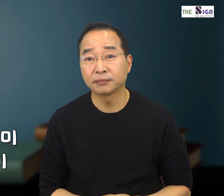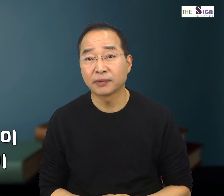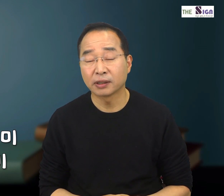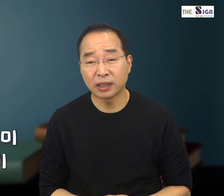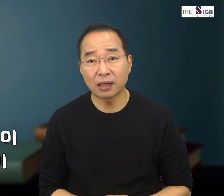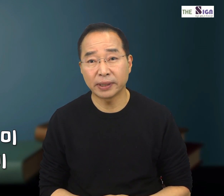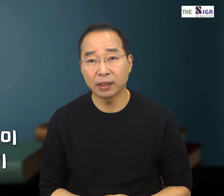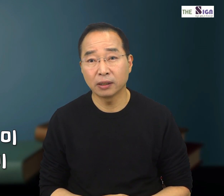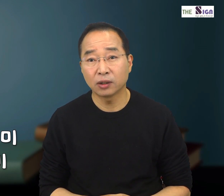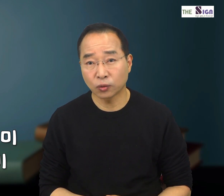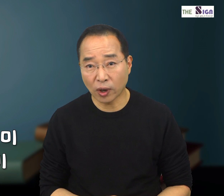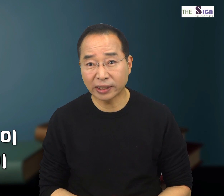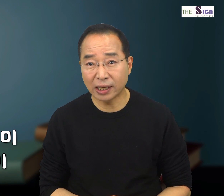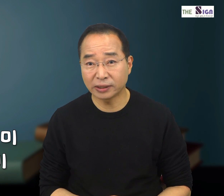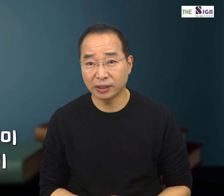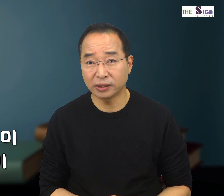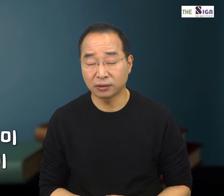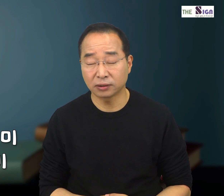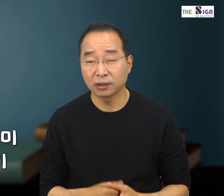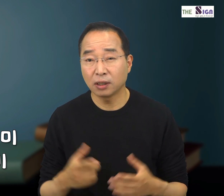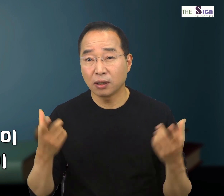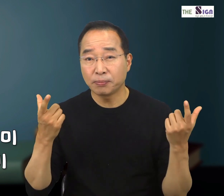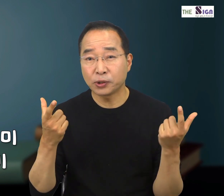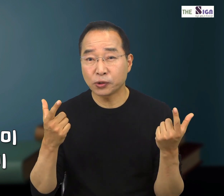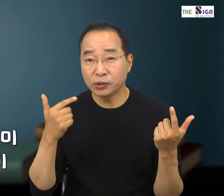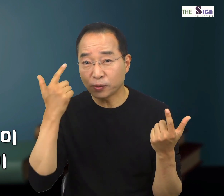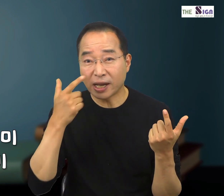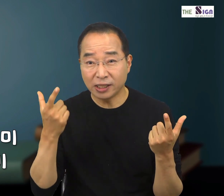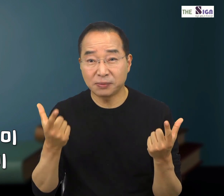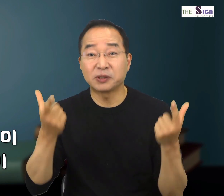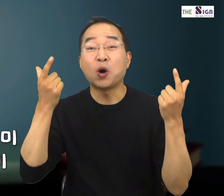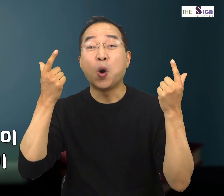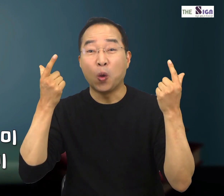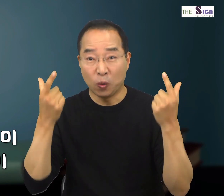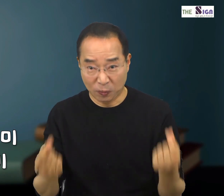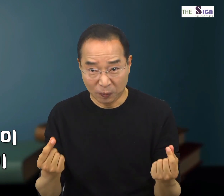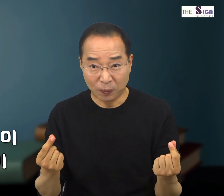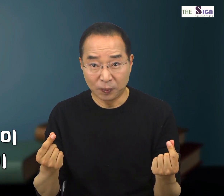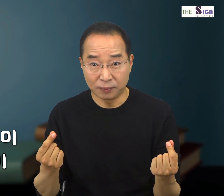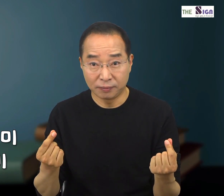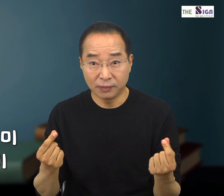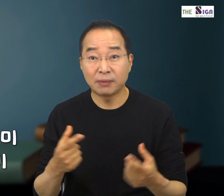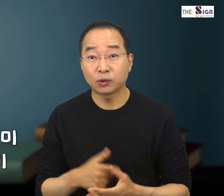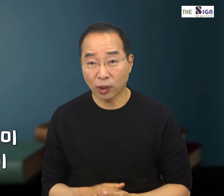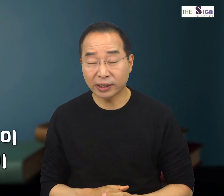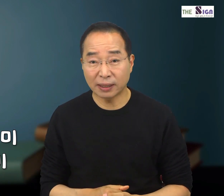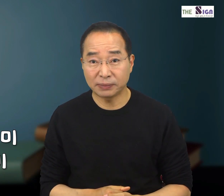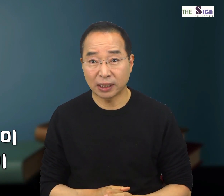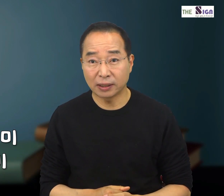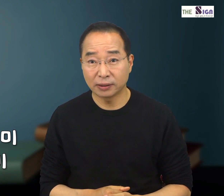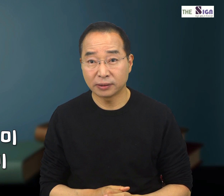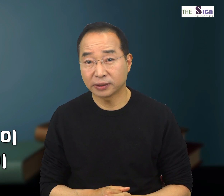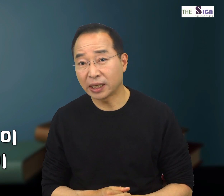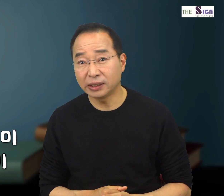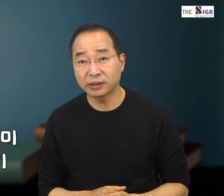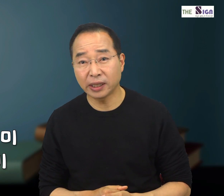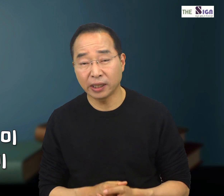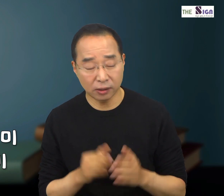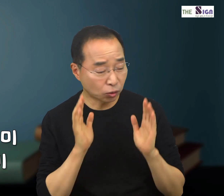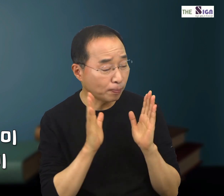그 다음에 똑같다 할 때는 표정이 좀 강해지면서 하면 똑같답니다. 이때